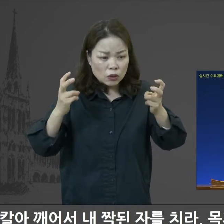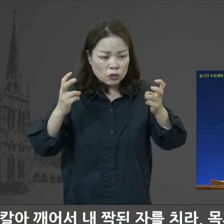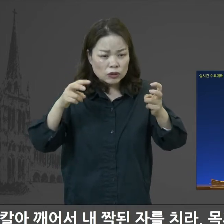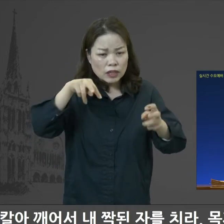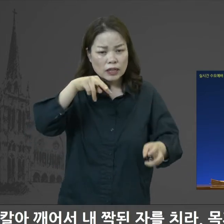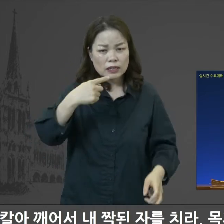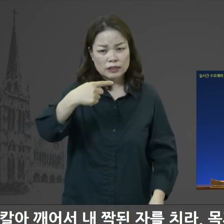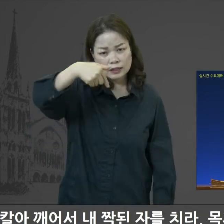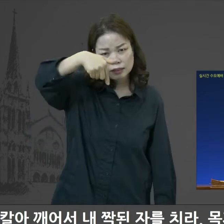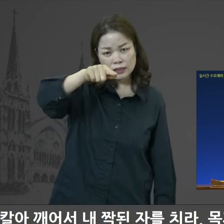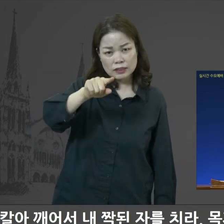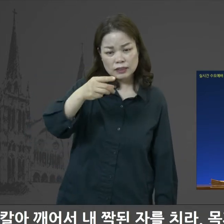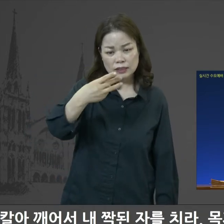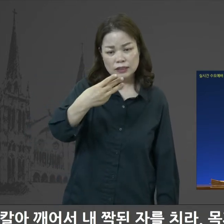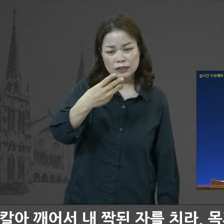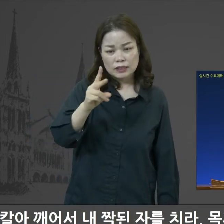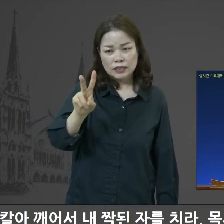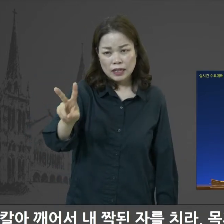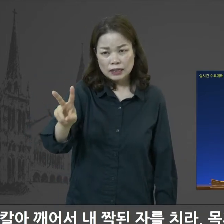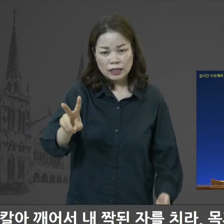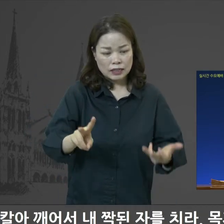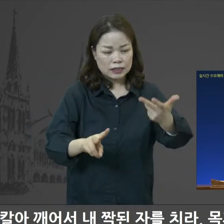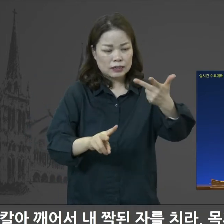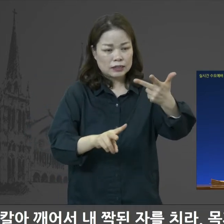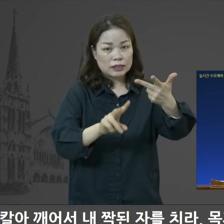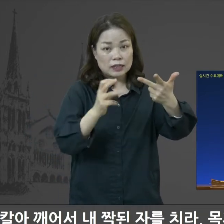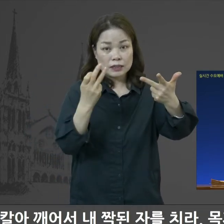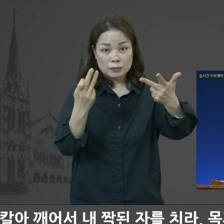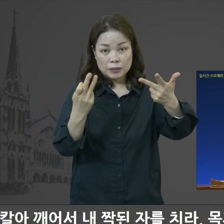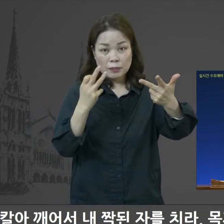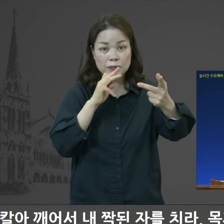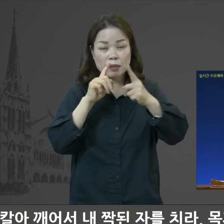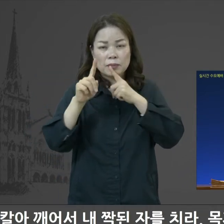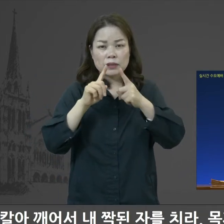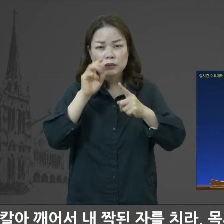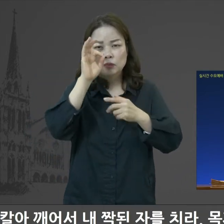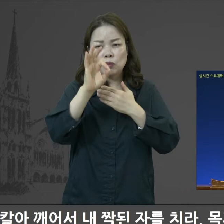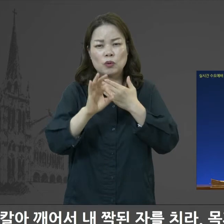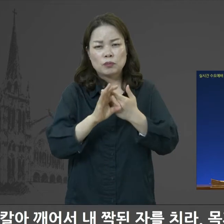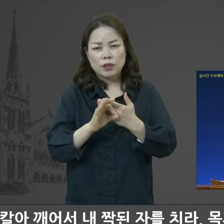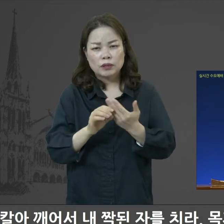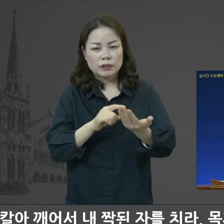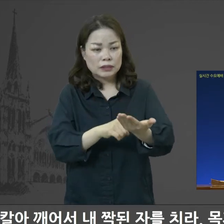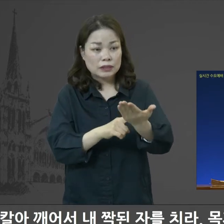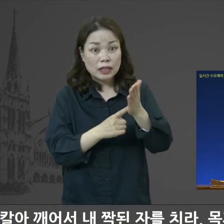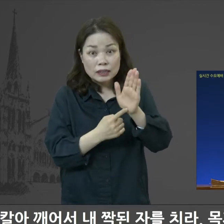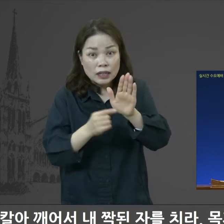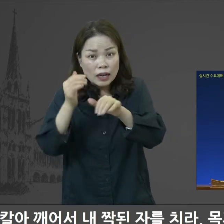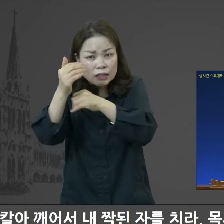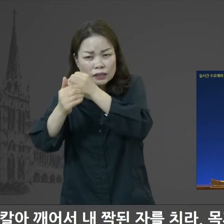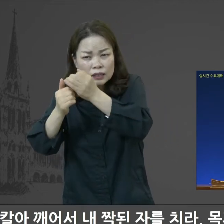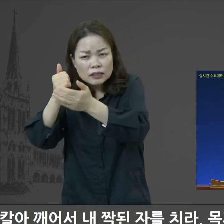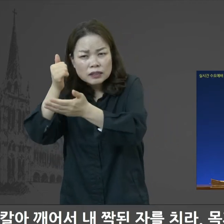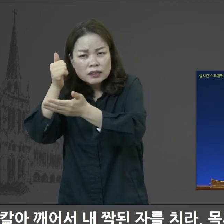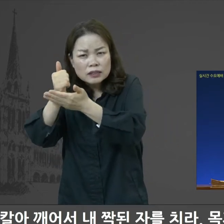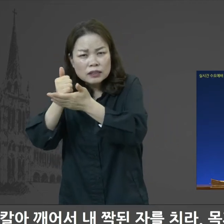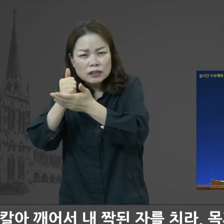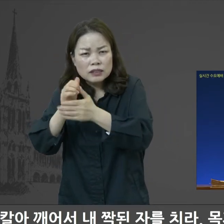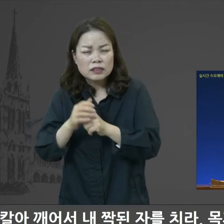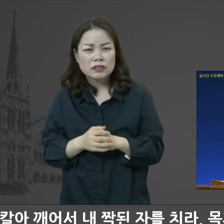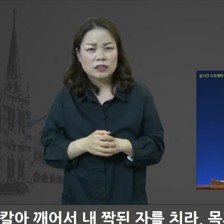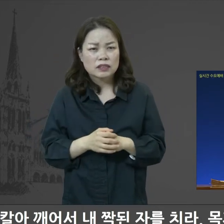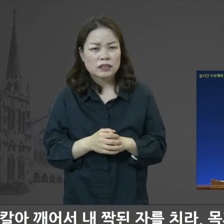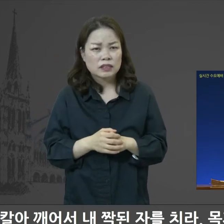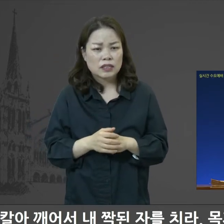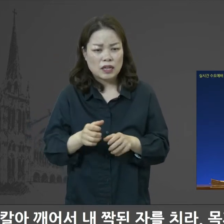스가랴 13장의 말씀을 잘 읽어보시면 여기서 등장하시는 하나님은 매를